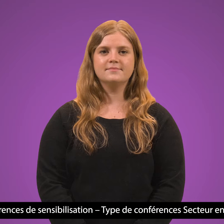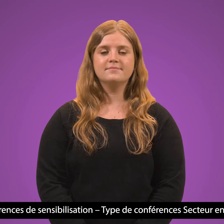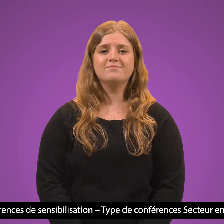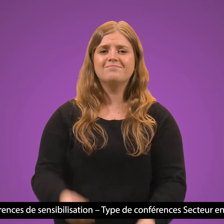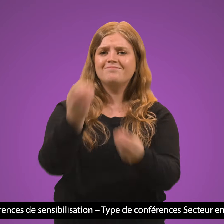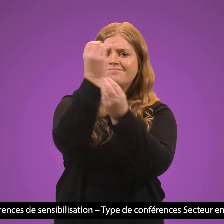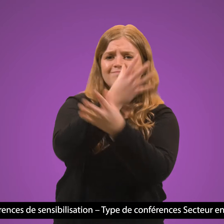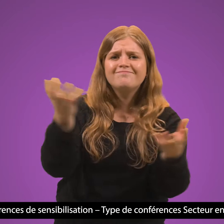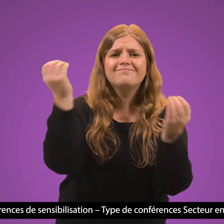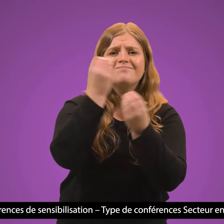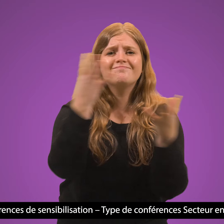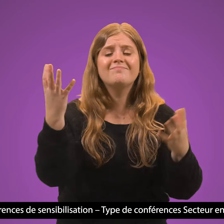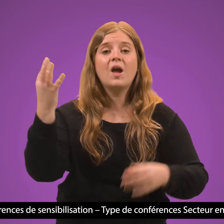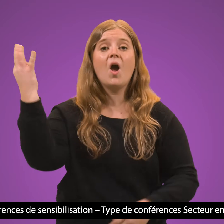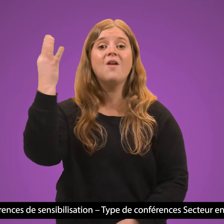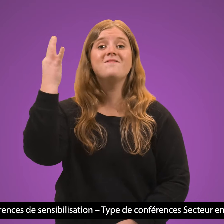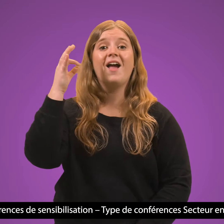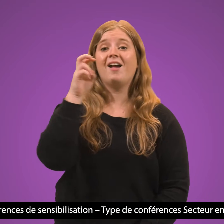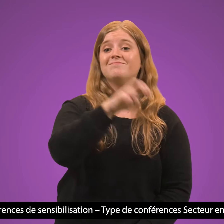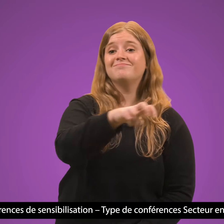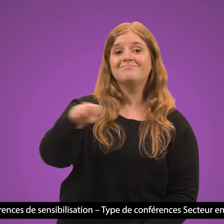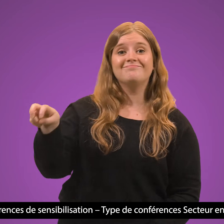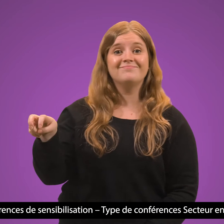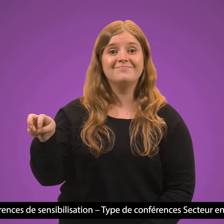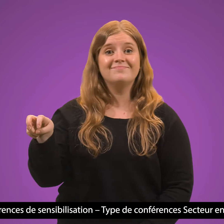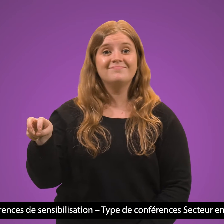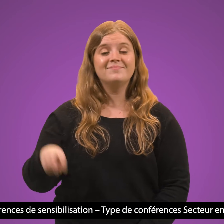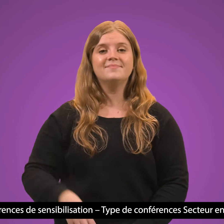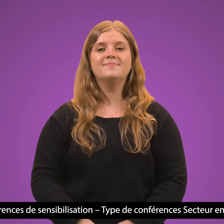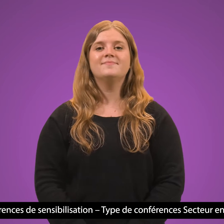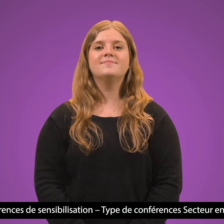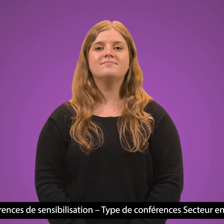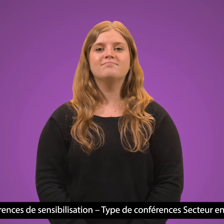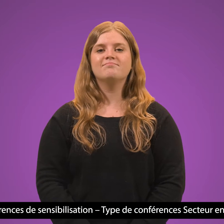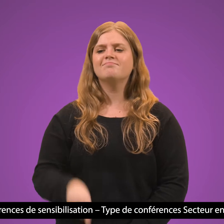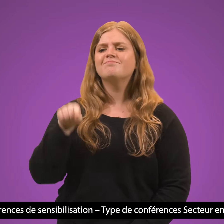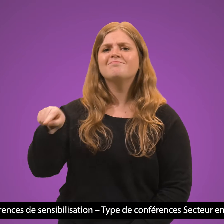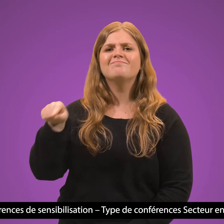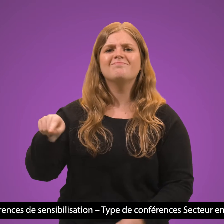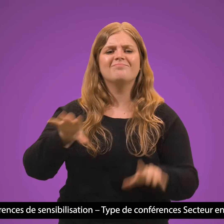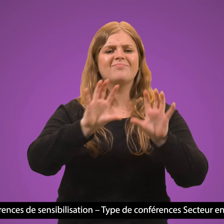conférences de sensibilisation type de conférence secteur entendants